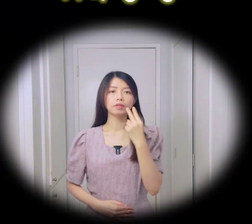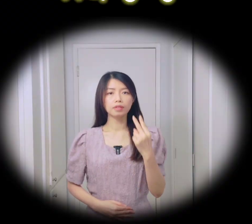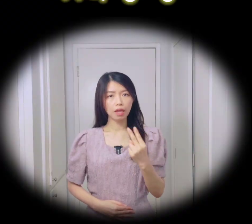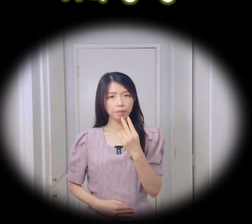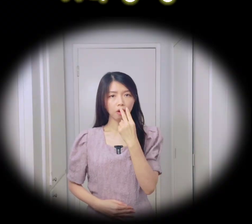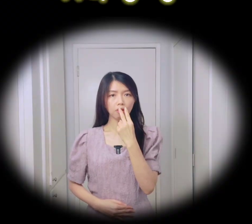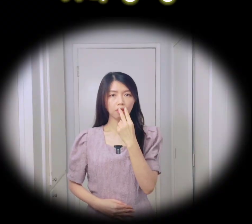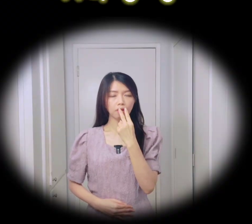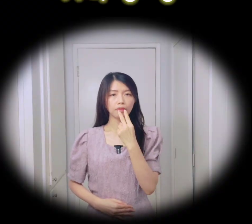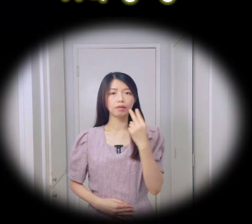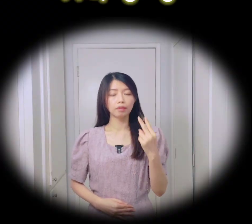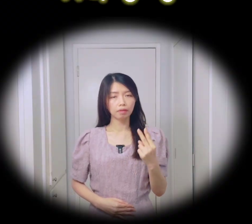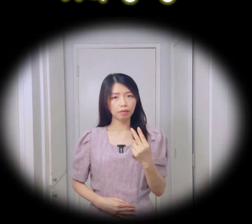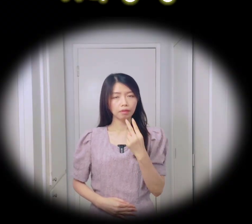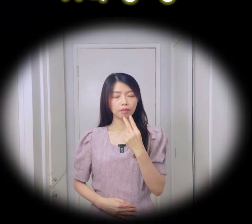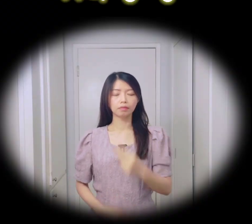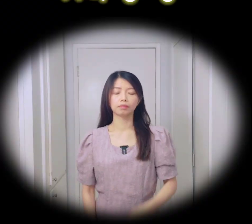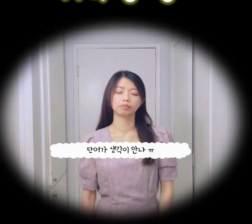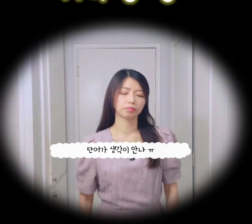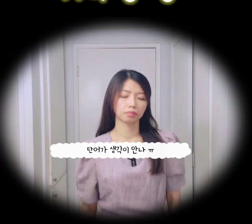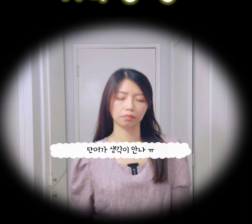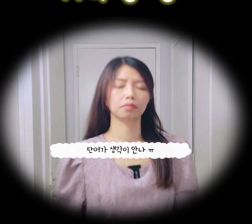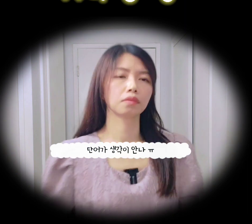호흡 혹은 생명,